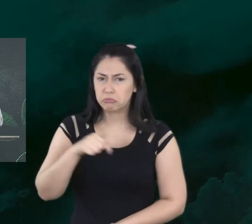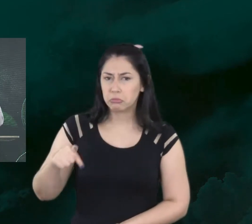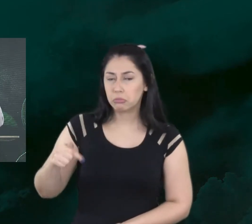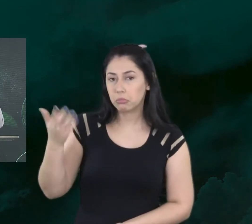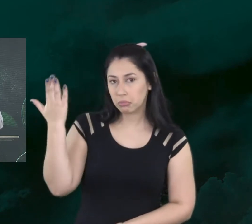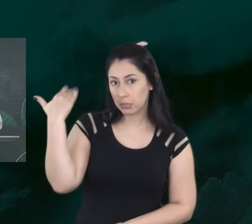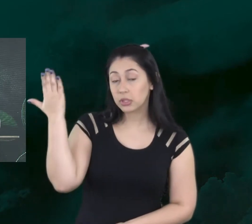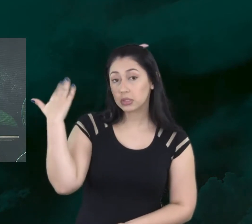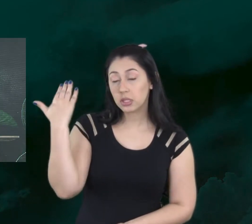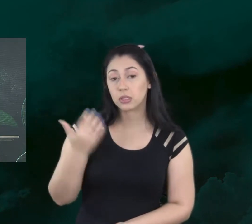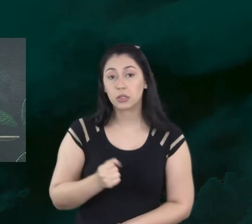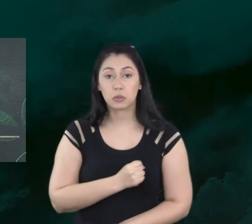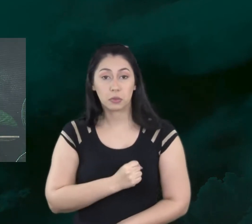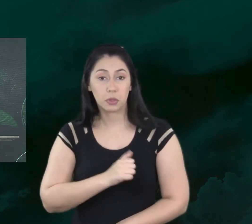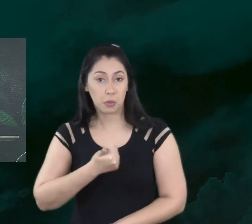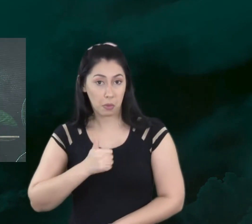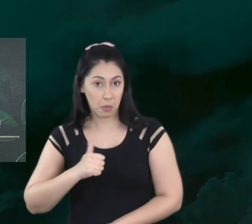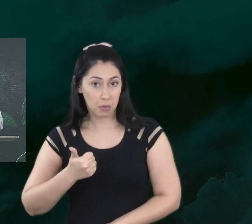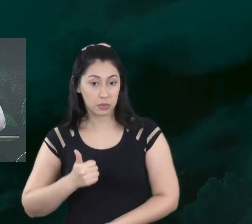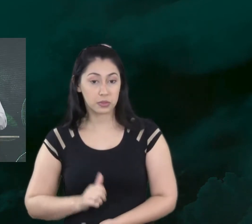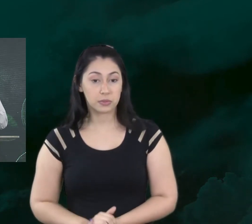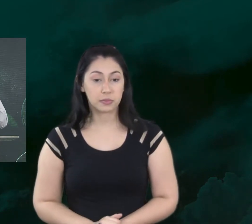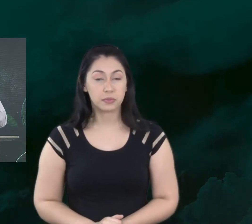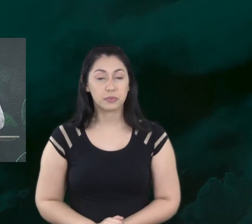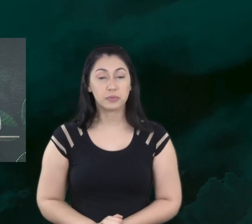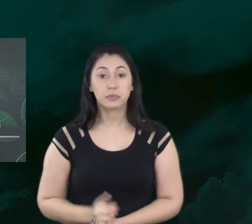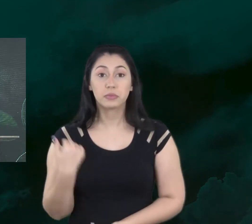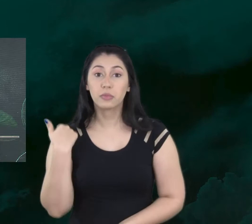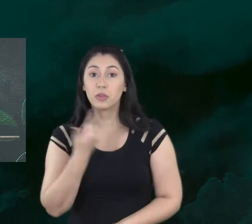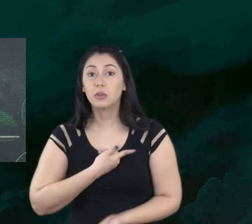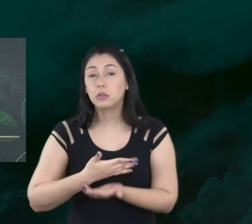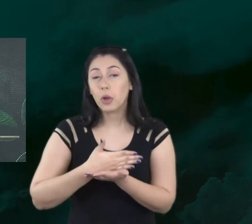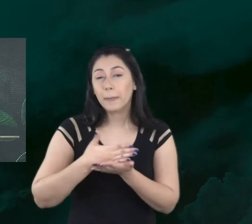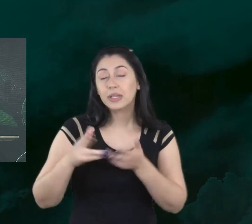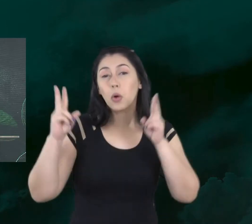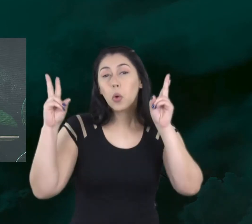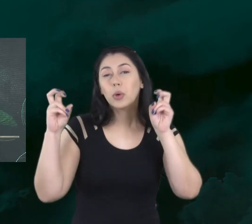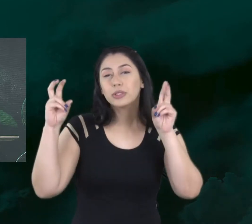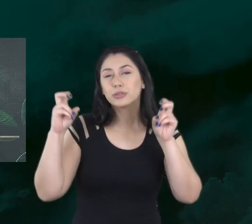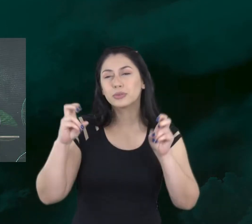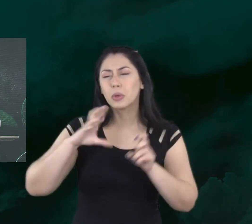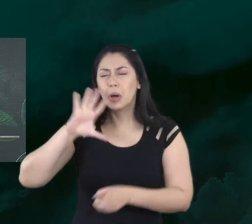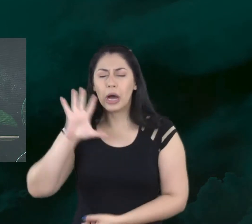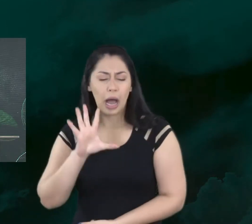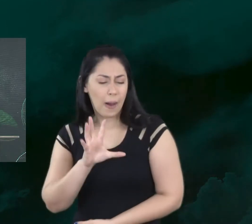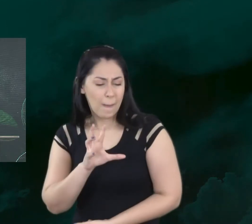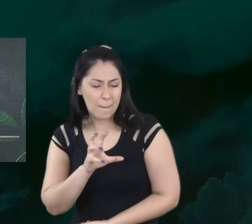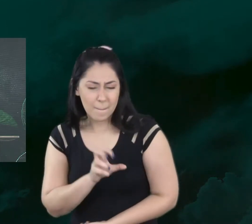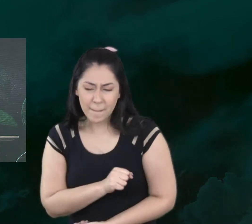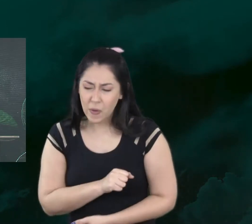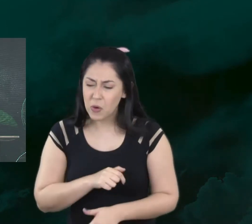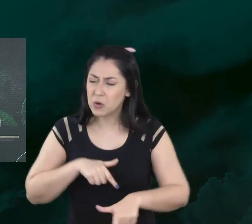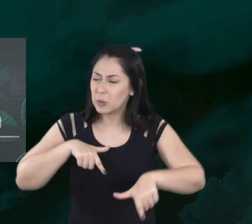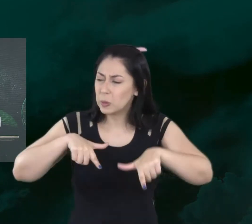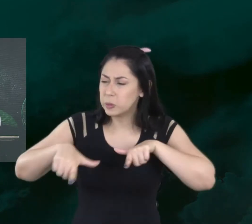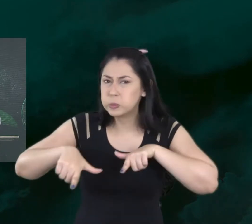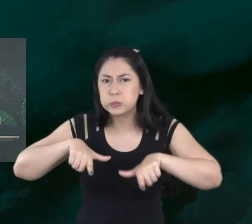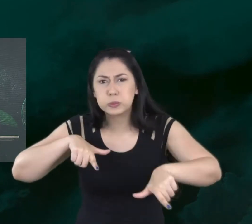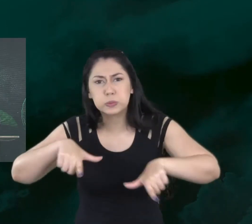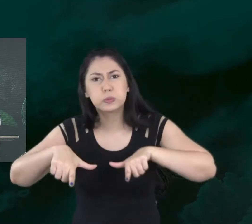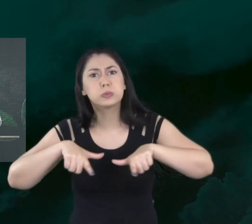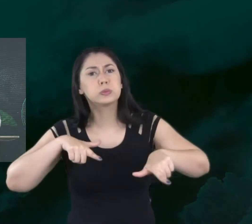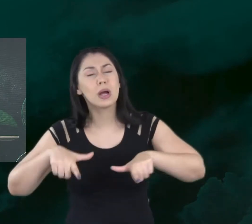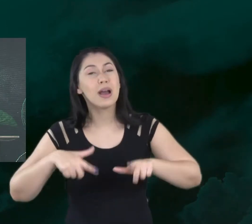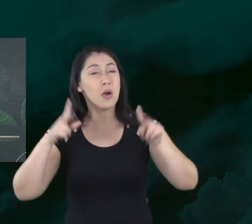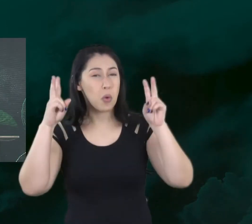semana, mensagem 11, nós entramos em labor de amor, e como o assunto sobre o labor de amor era um